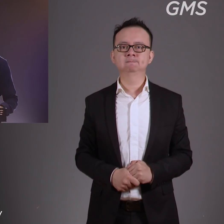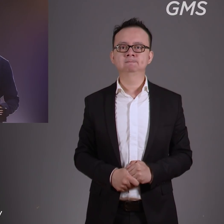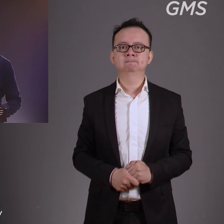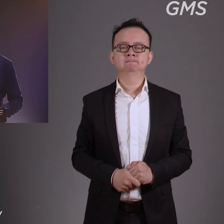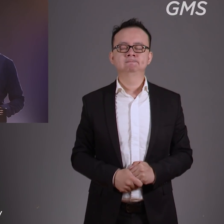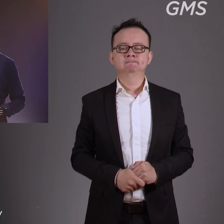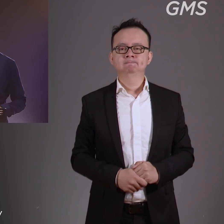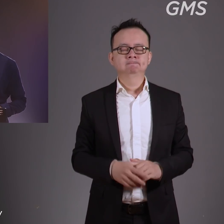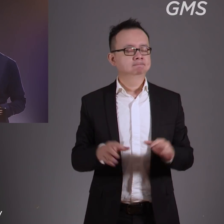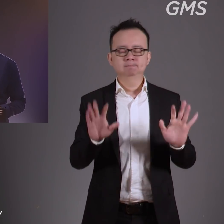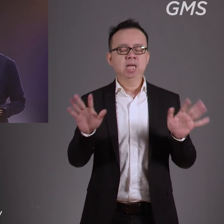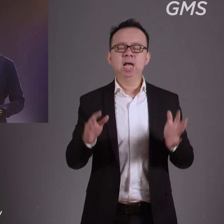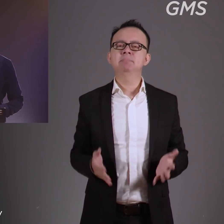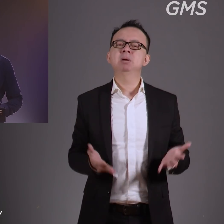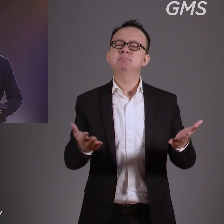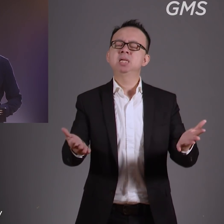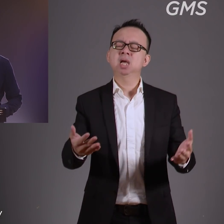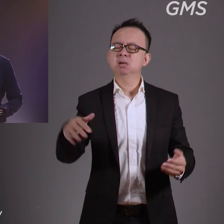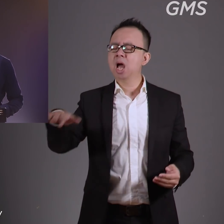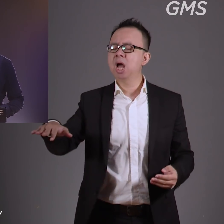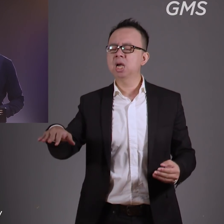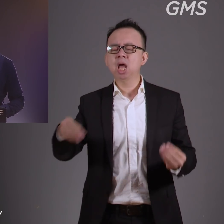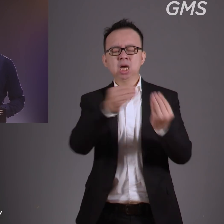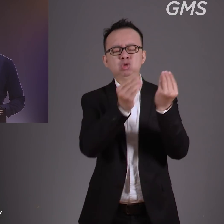Jangan serahkan anak cucu Anda kepada apa yang bukan Tuhan.